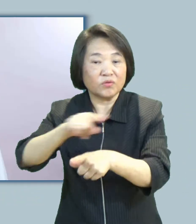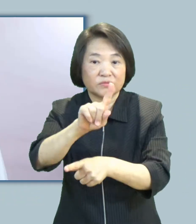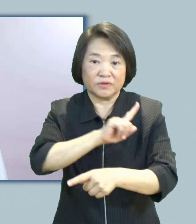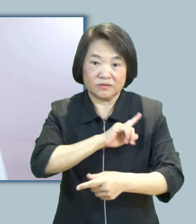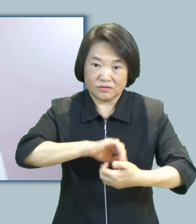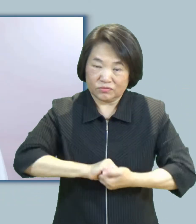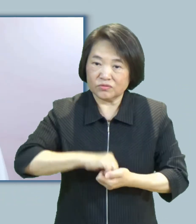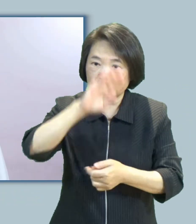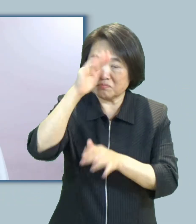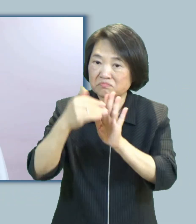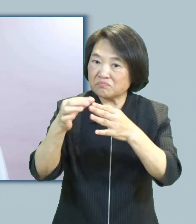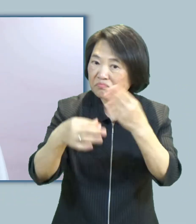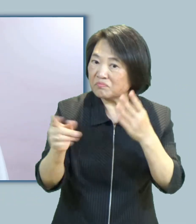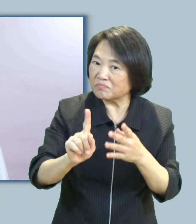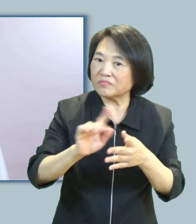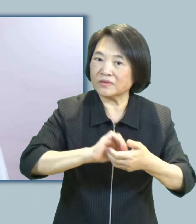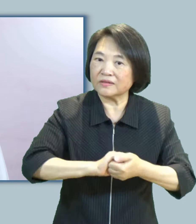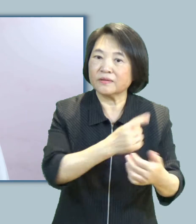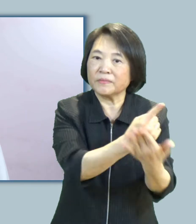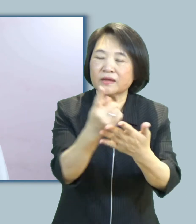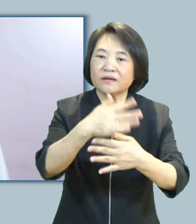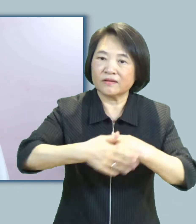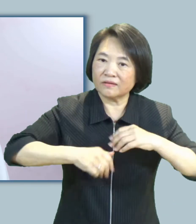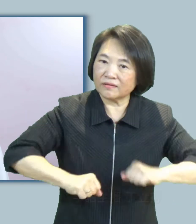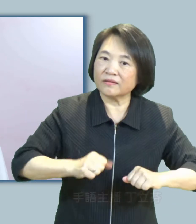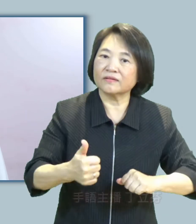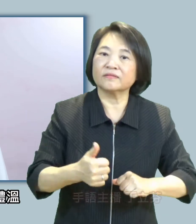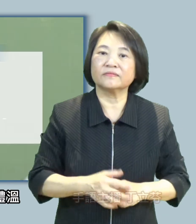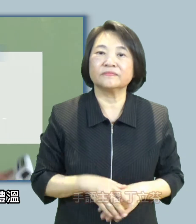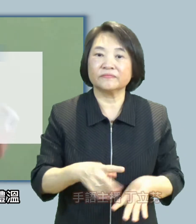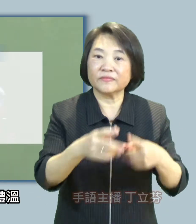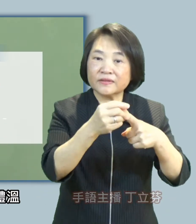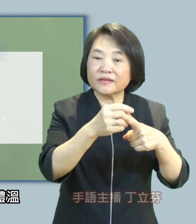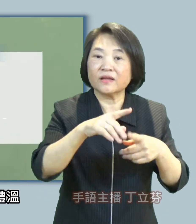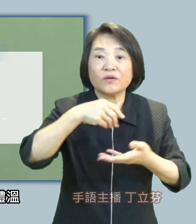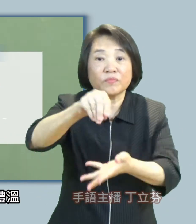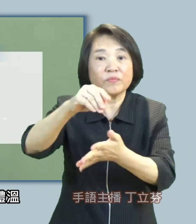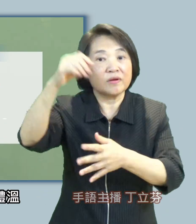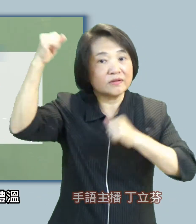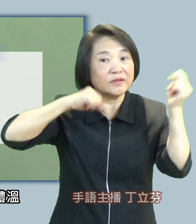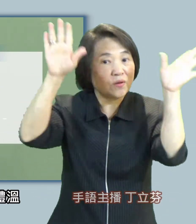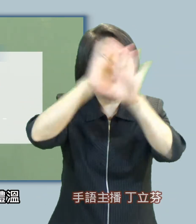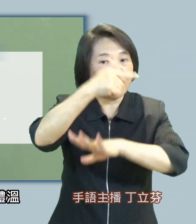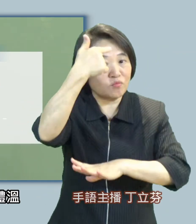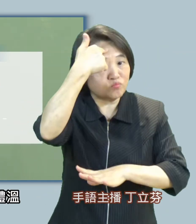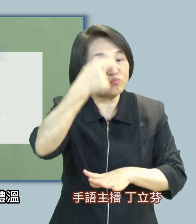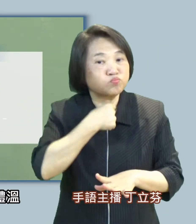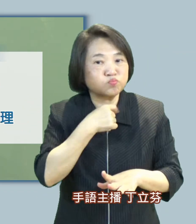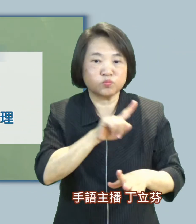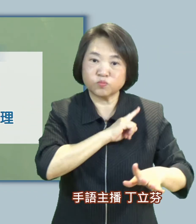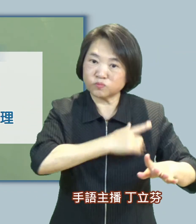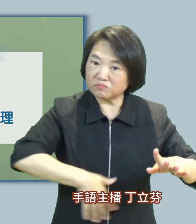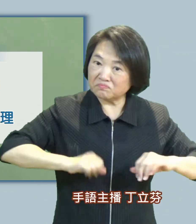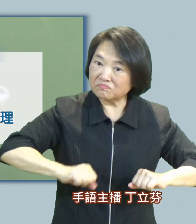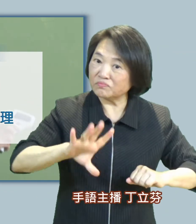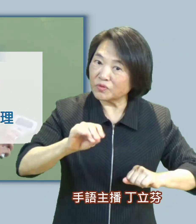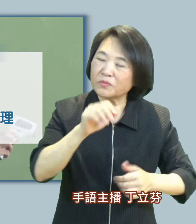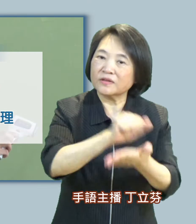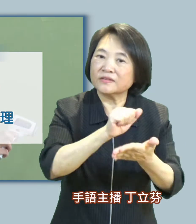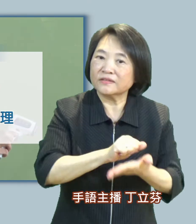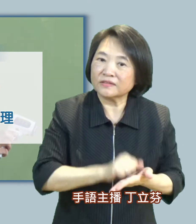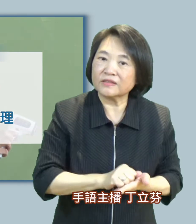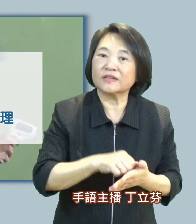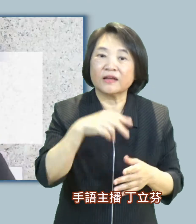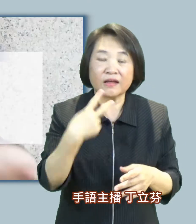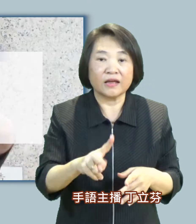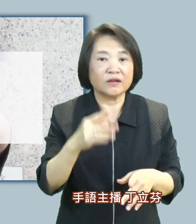要确实做到大家防疫措施，舒服大家的抗健安全。提醒外送长，人当等于早上按部都的量体温，做好感染